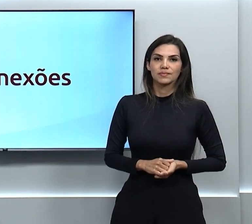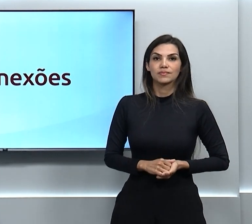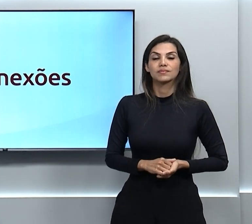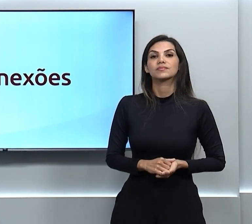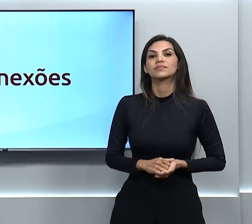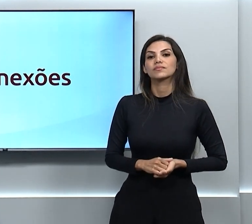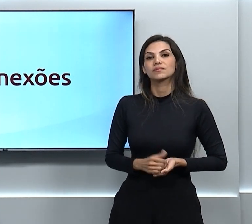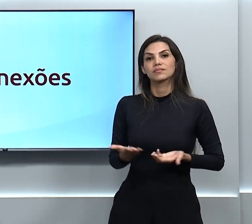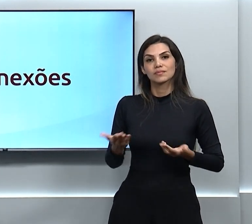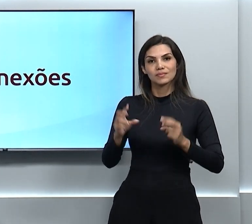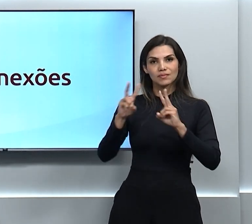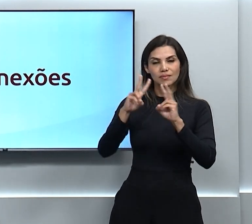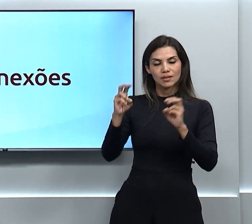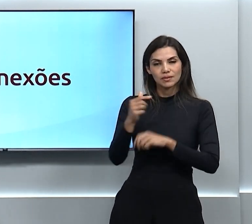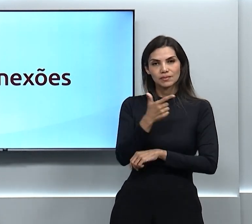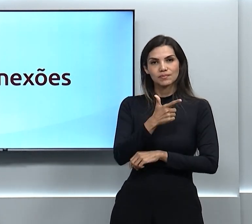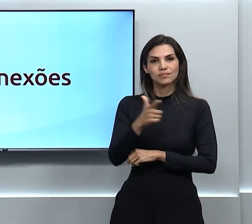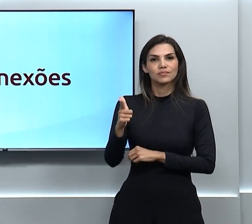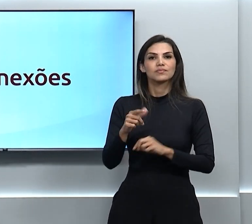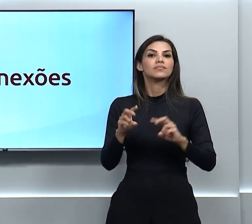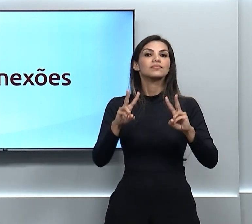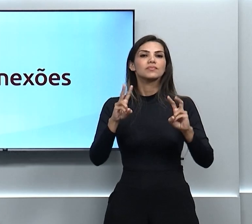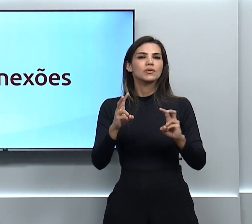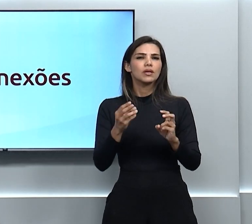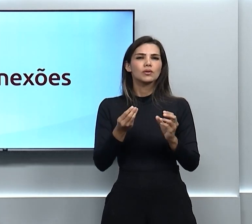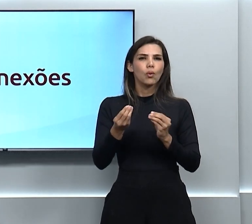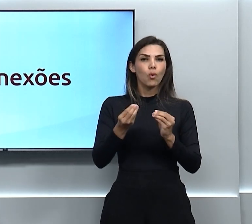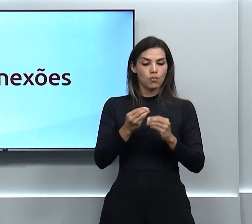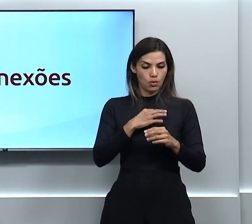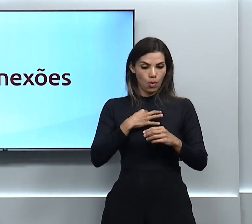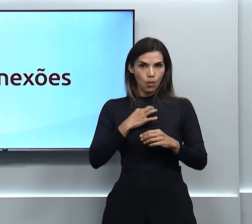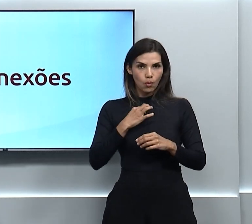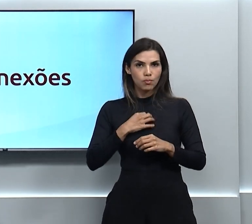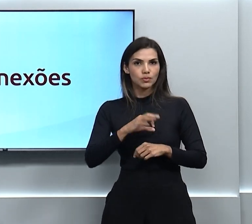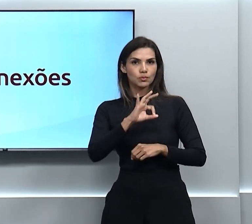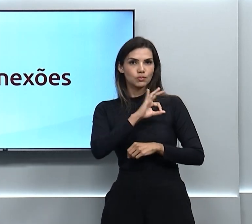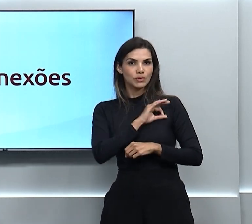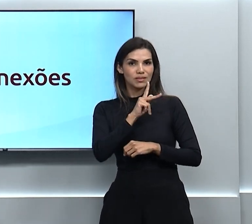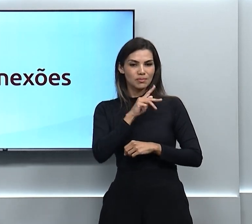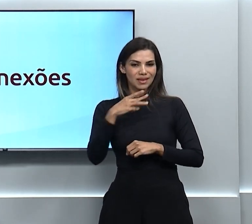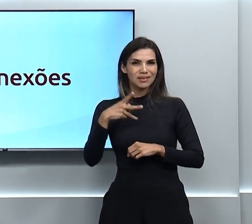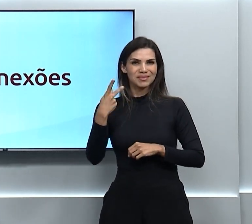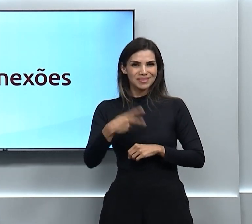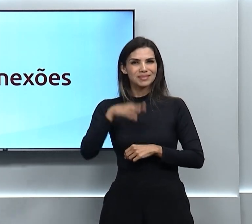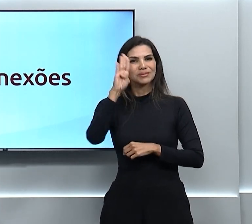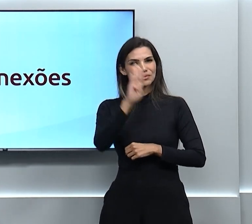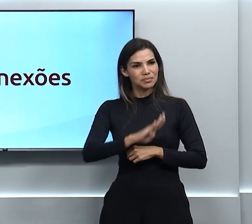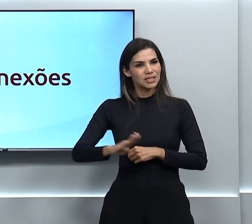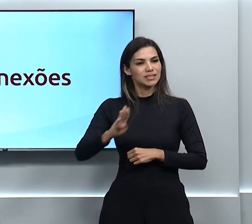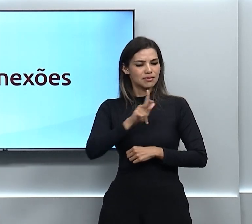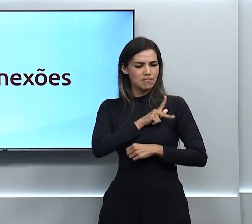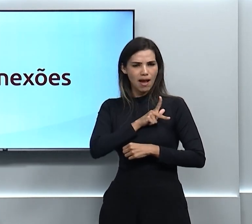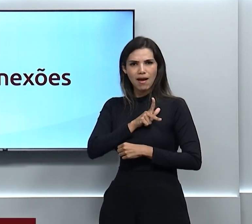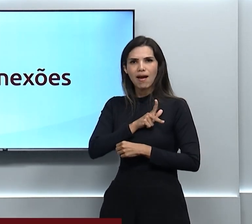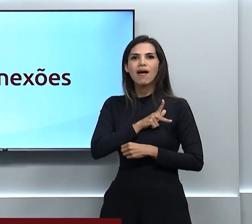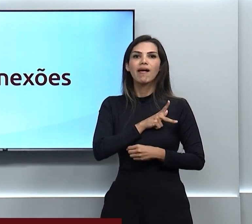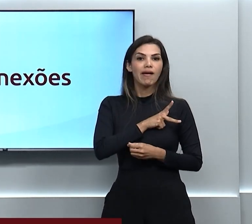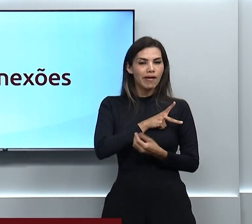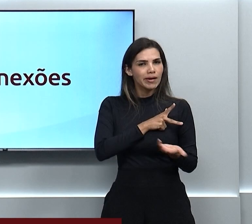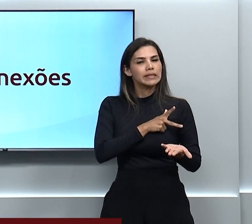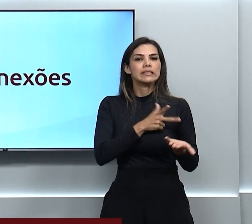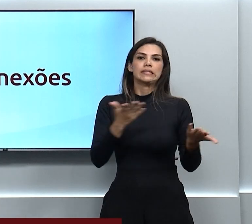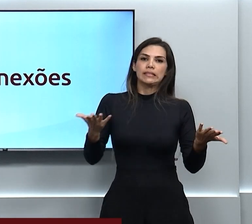Agora a gente muda de assunto para falar sobre o uso de câmeras em fardas de policiais militares aqui no país. E esse assunto gera